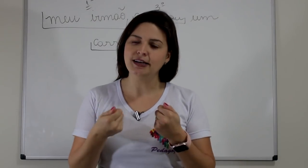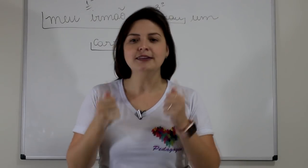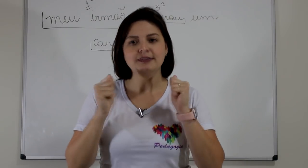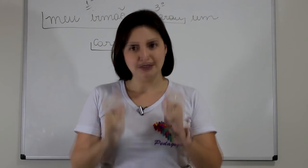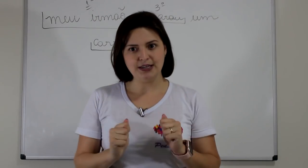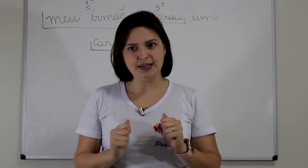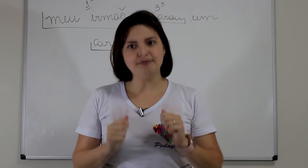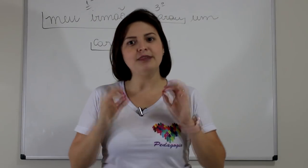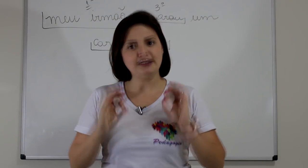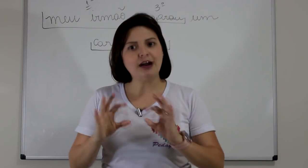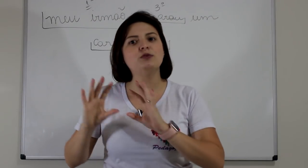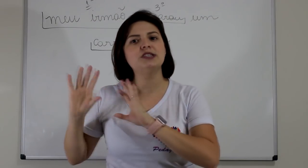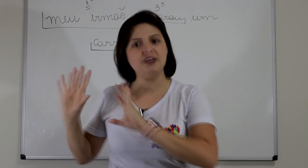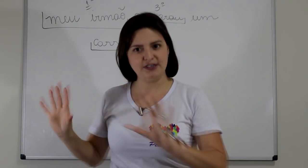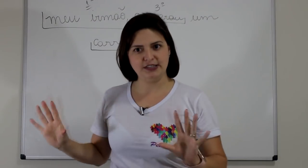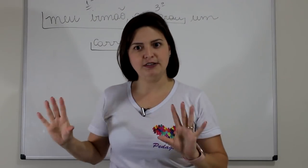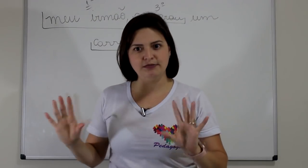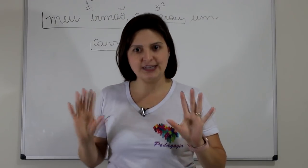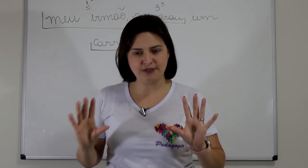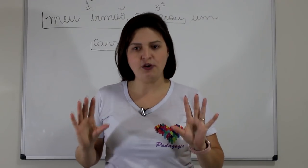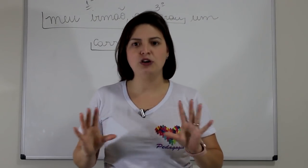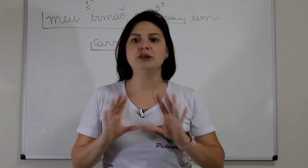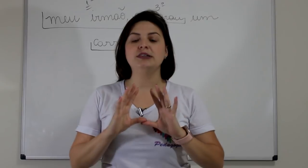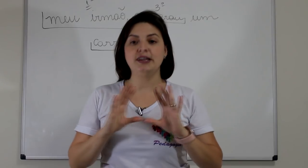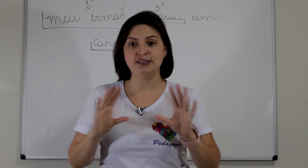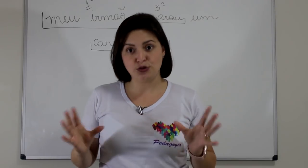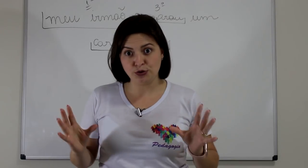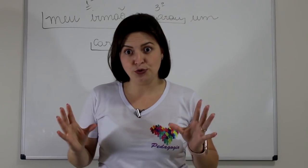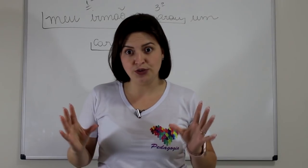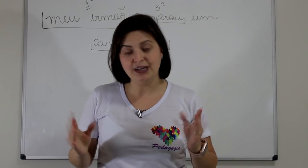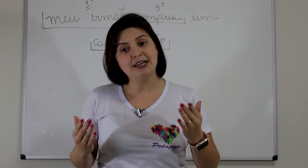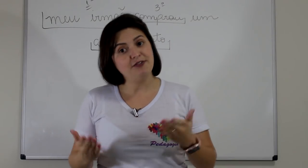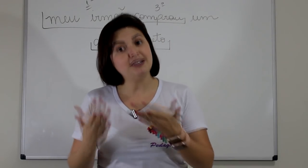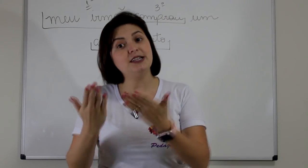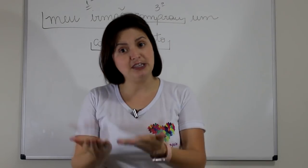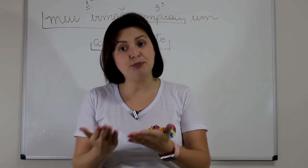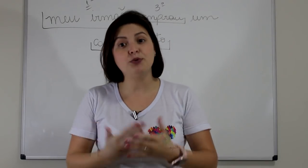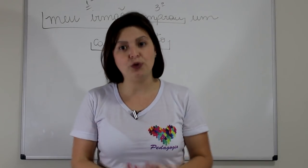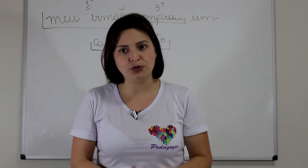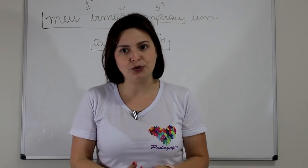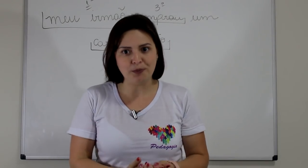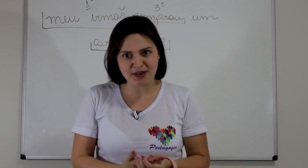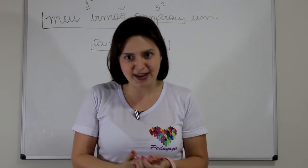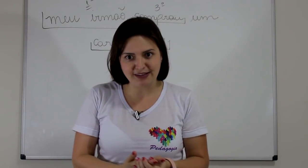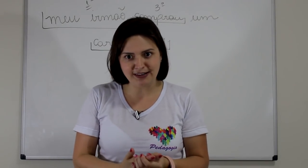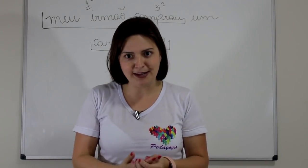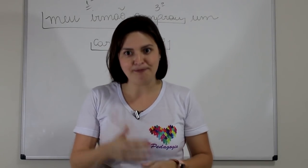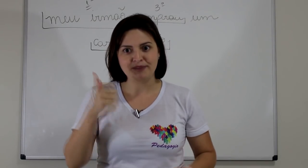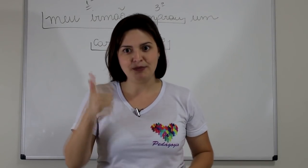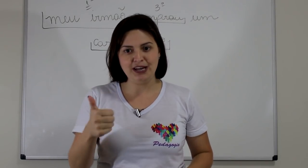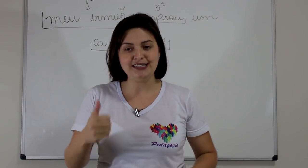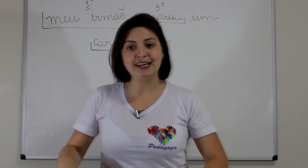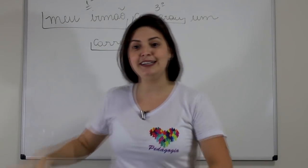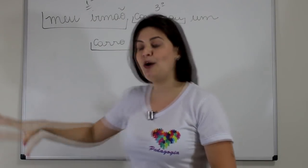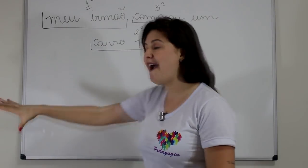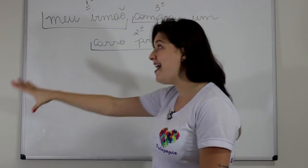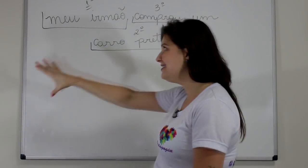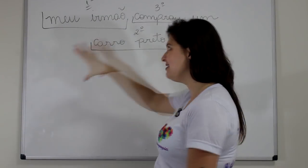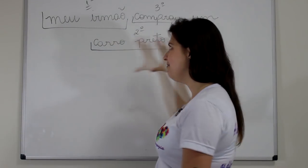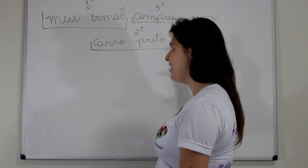esforçar e tentar conseguir fazer dessa forma, nessa estrutura, que facilita para o outro me entender, beleza? Então esta